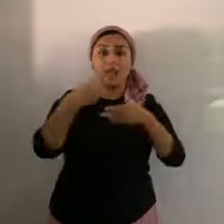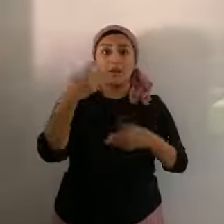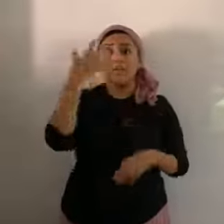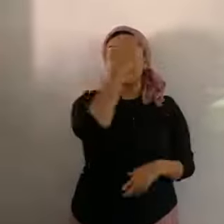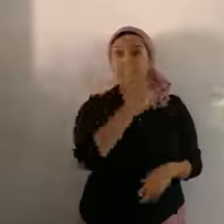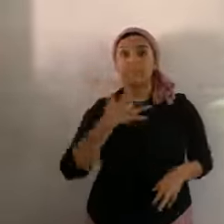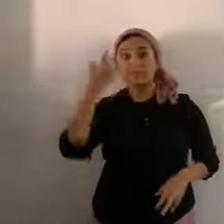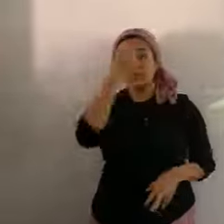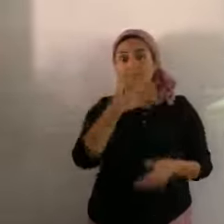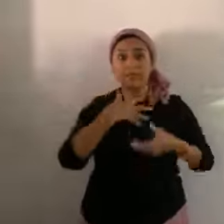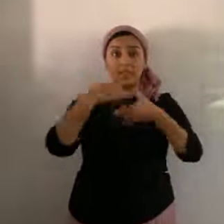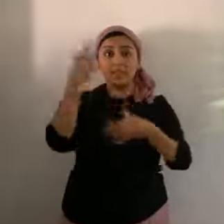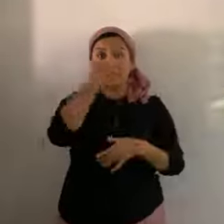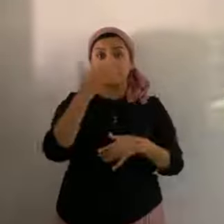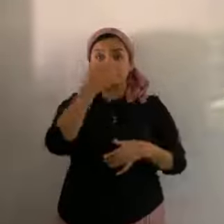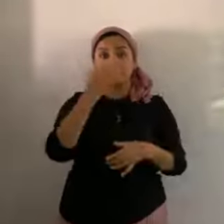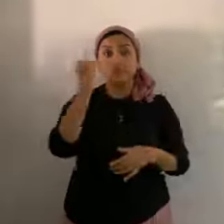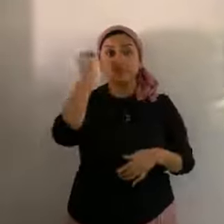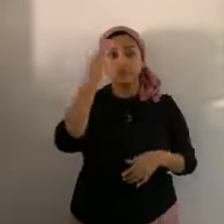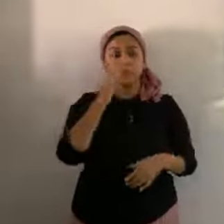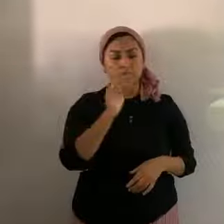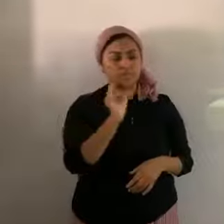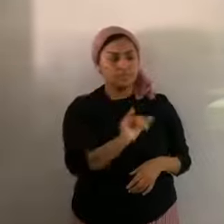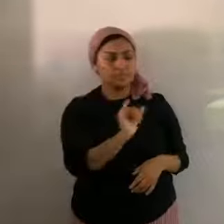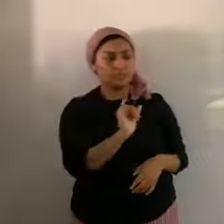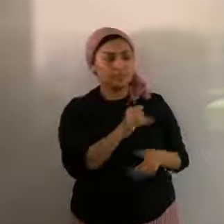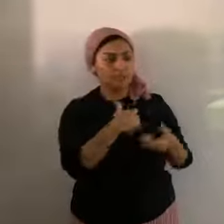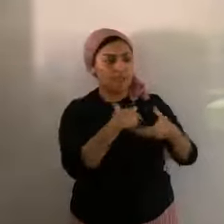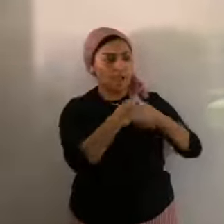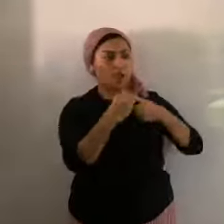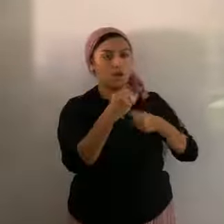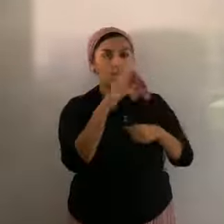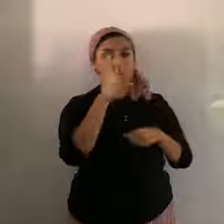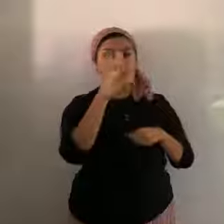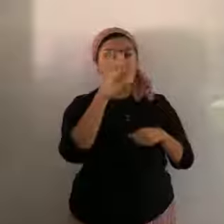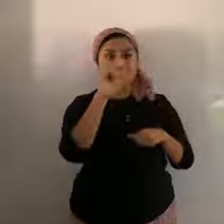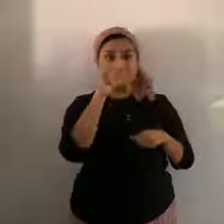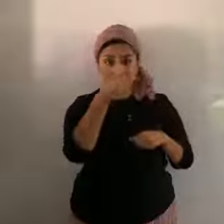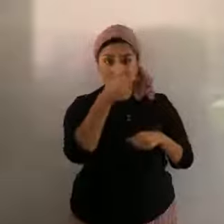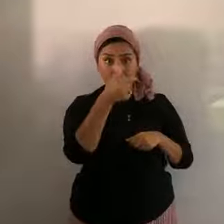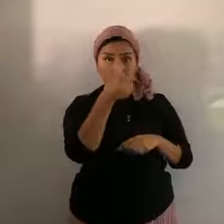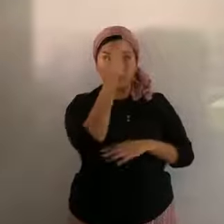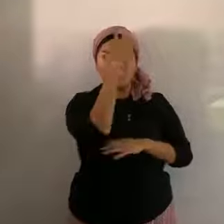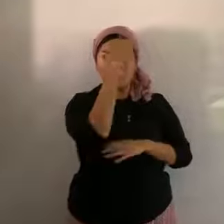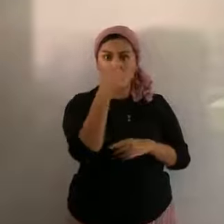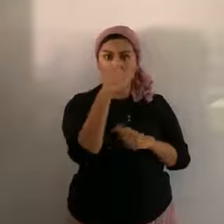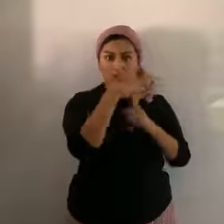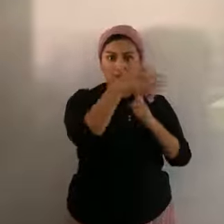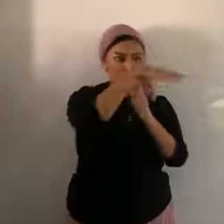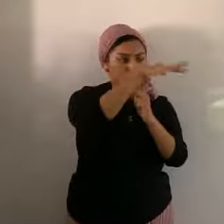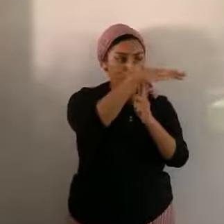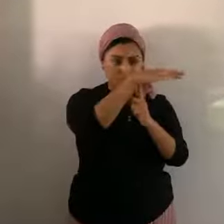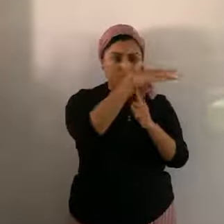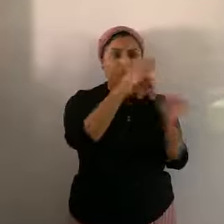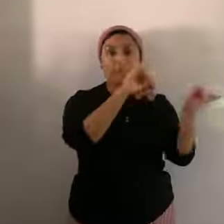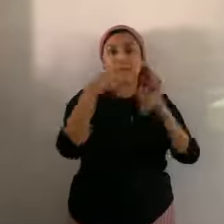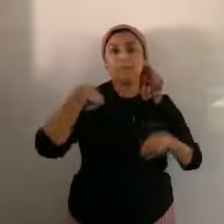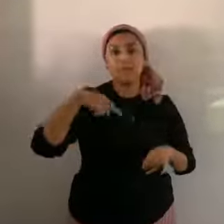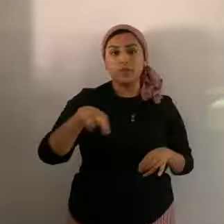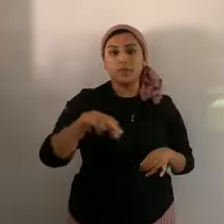externa, eso es lo que le impresionó al Eterno, ver que una higuera con follaje, que significa la